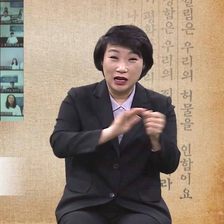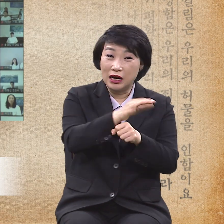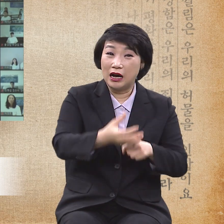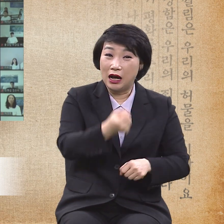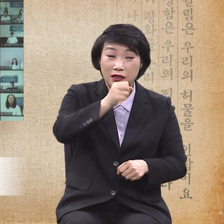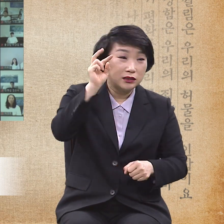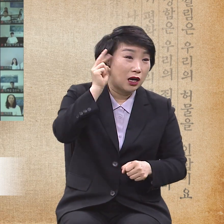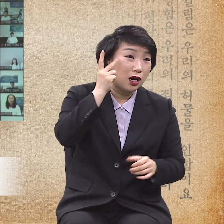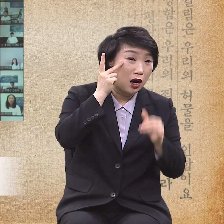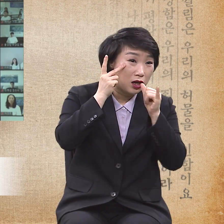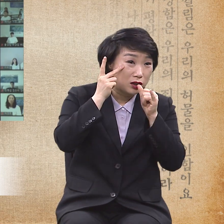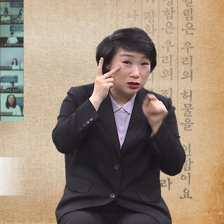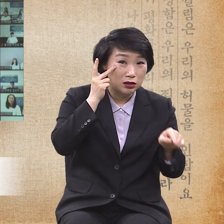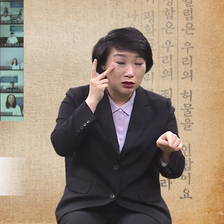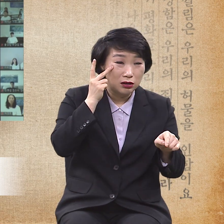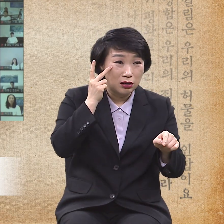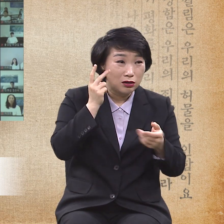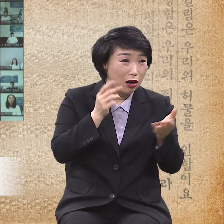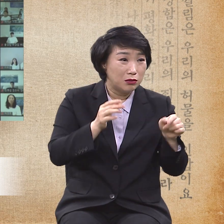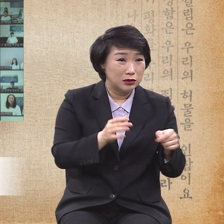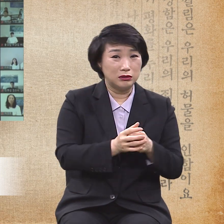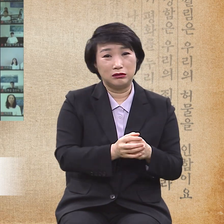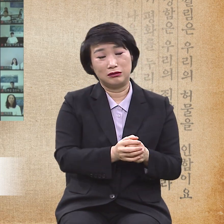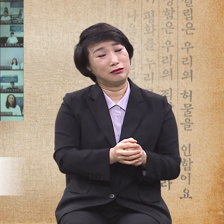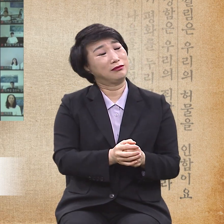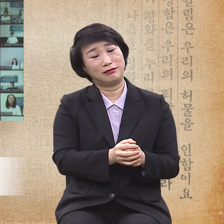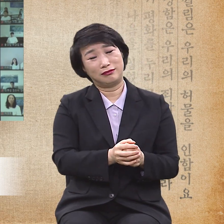가졌다고 착각할 수 없는, 변명할 수 없는,